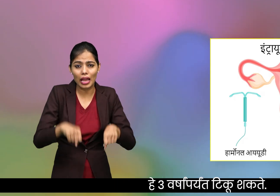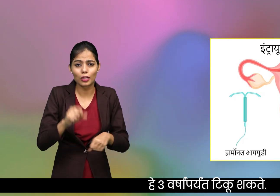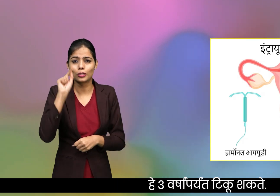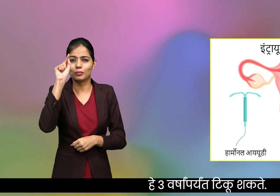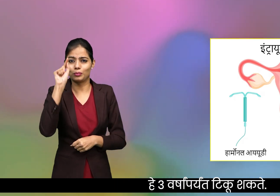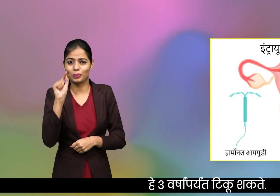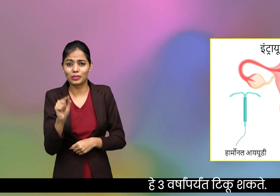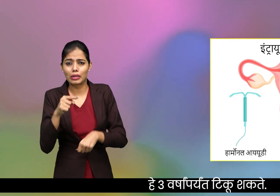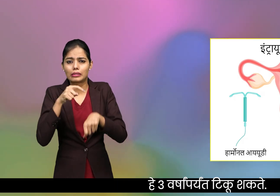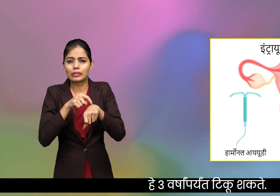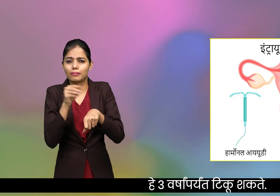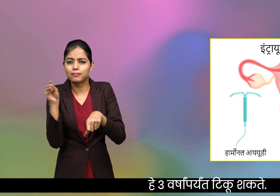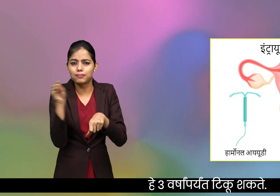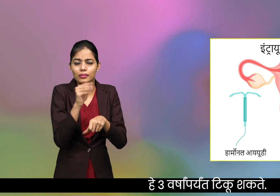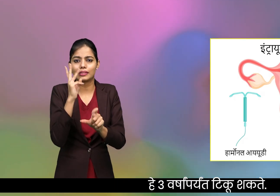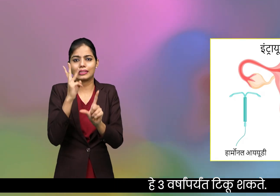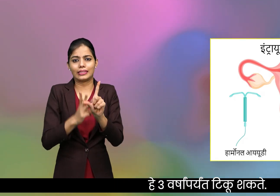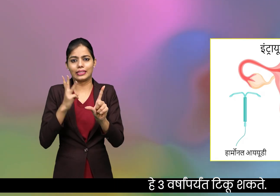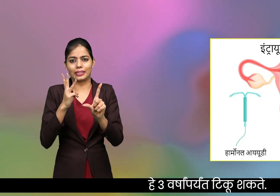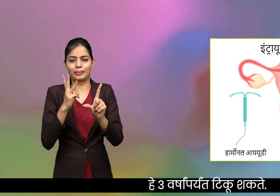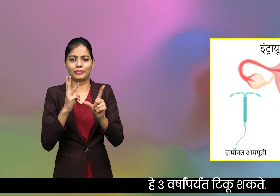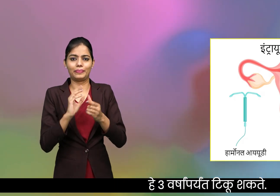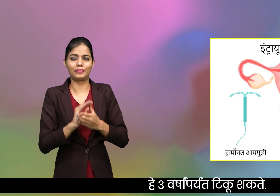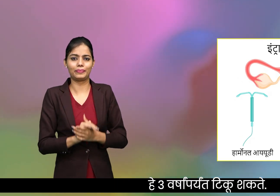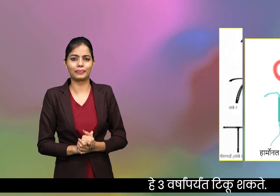हे 3 वर्षापर्यंत टिकू शकते.